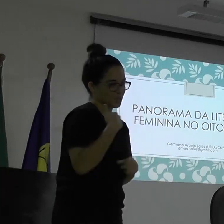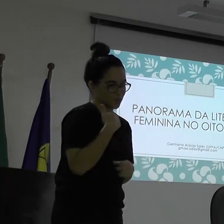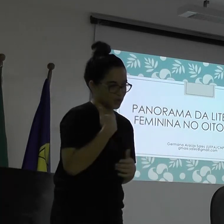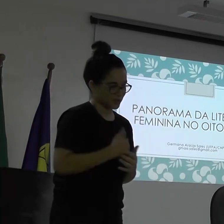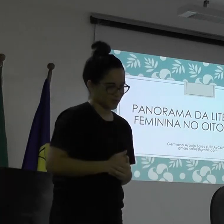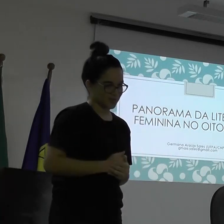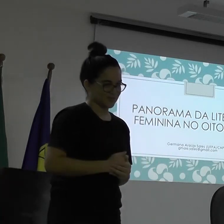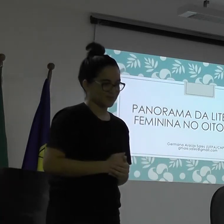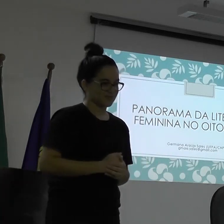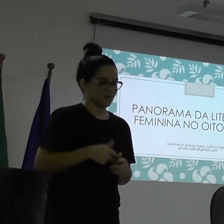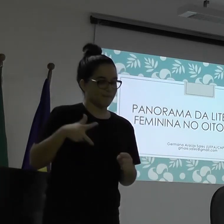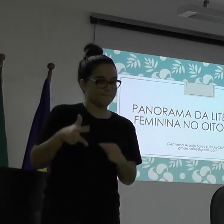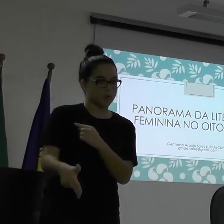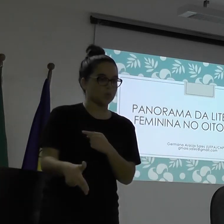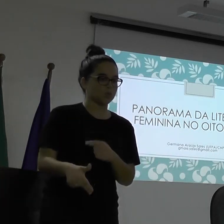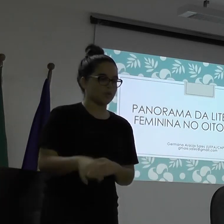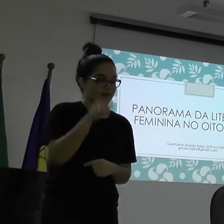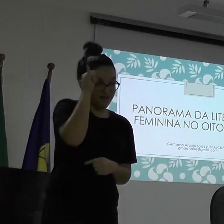Né?